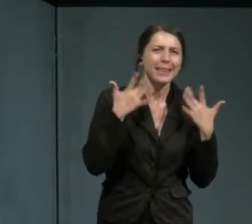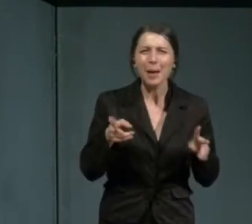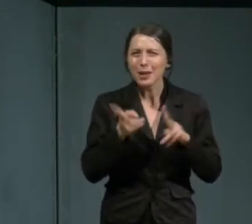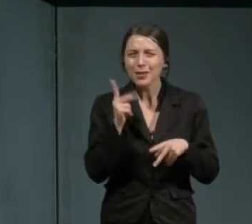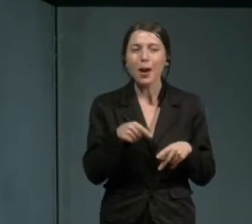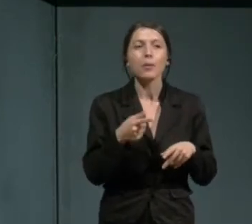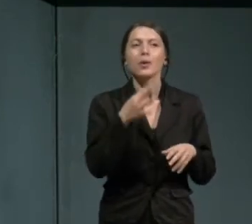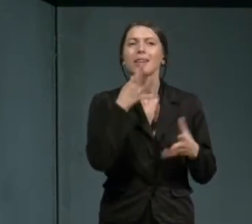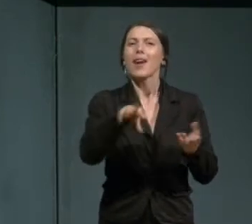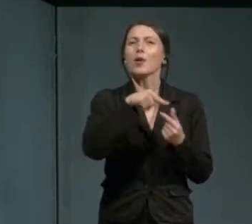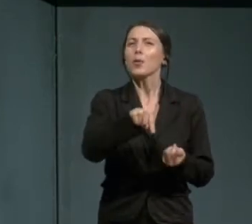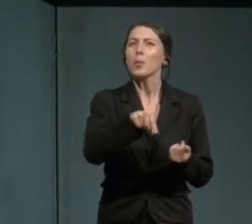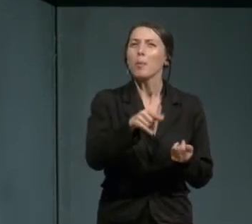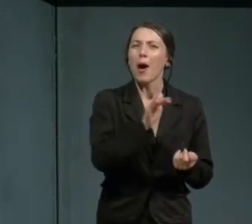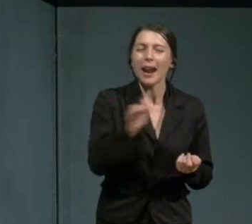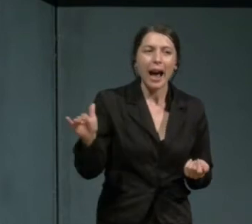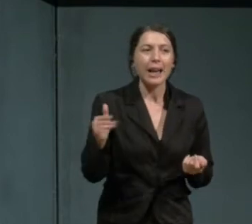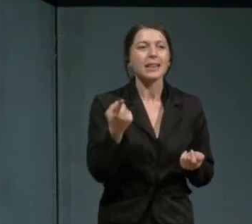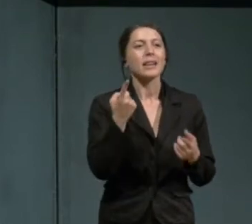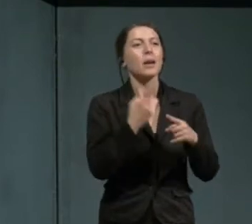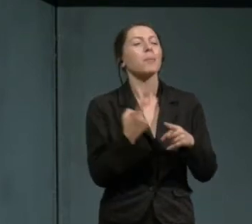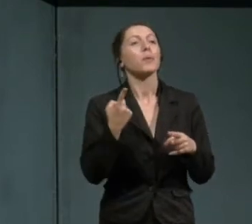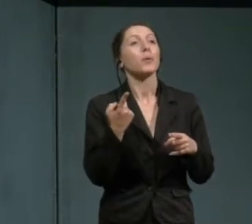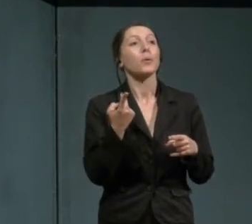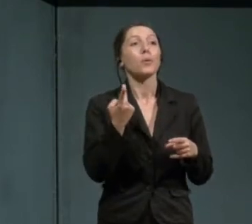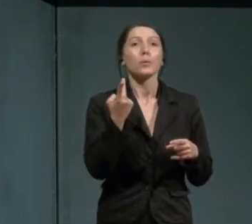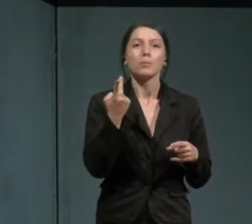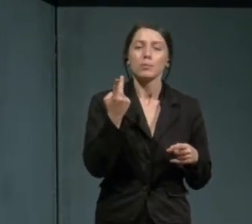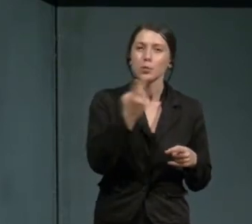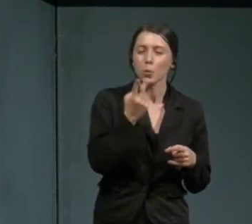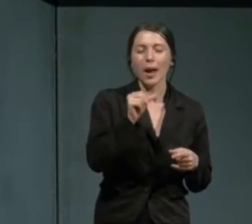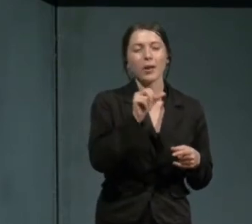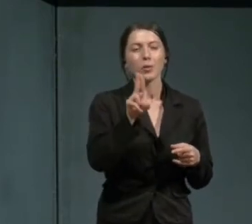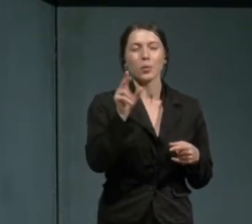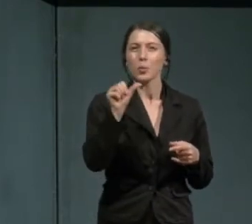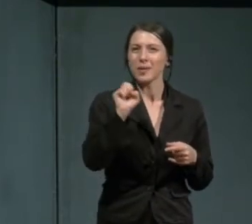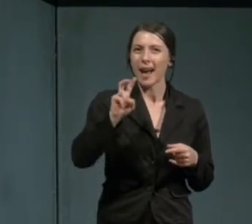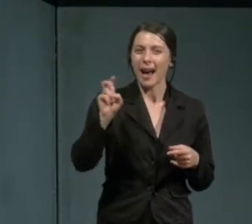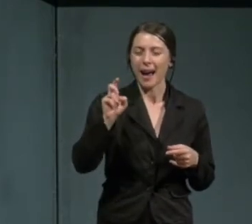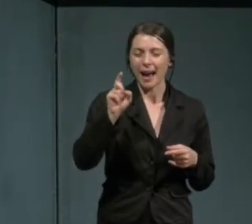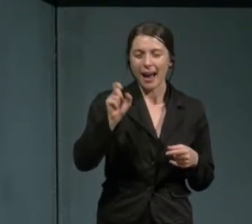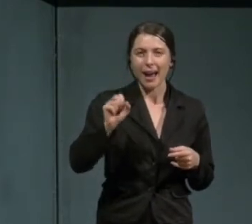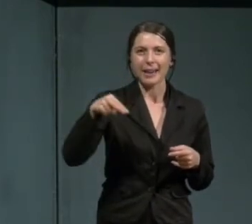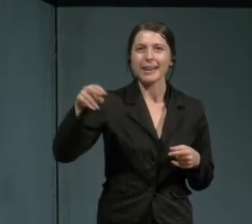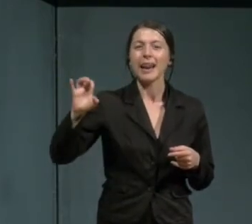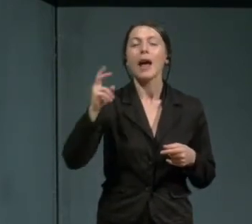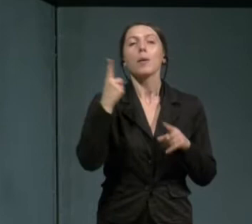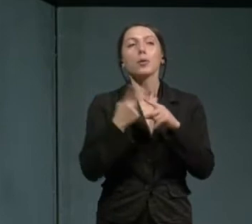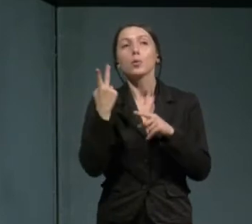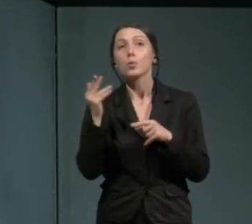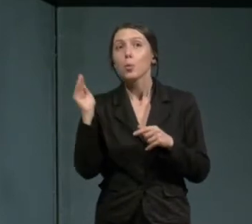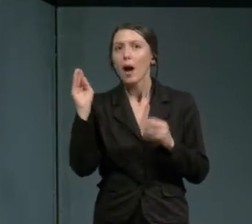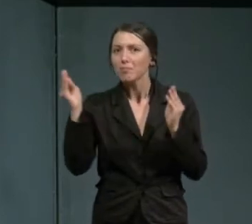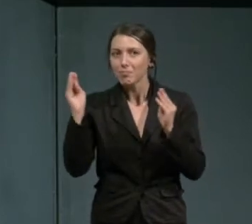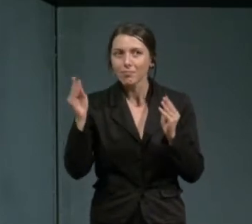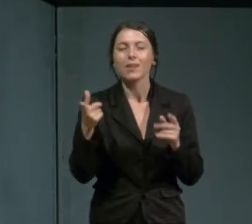e d e susan 22 giovani che da cui nasce anche una un'appassionata storia d'amore c'è un terzo